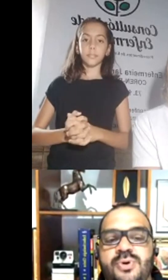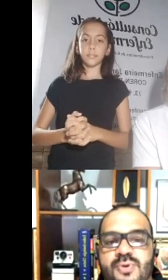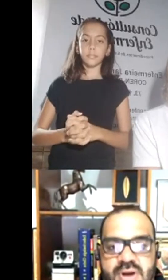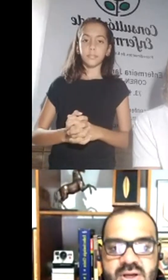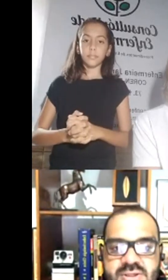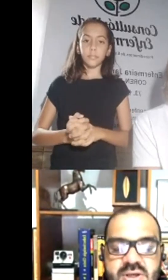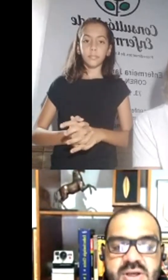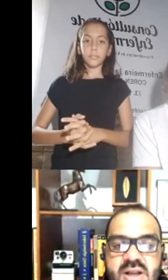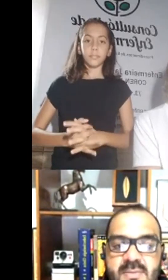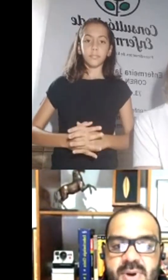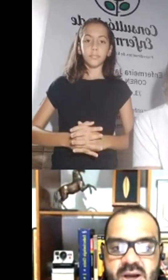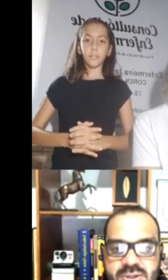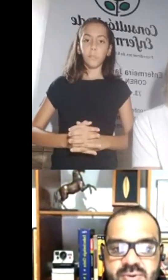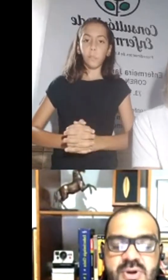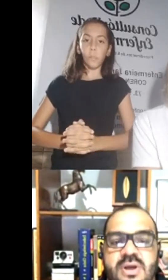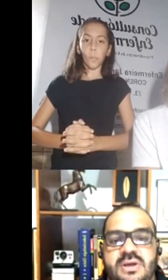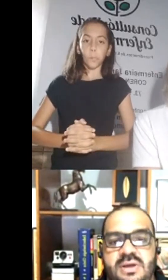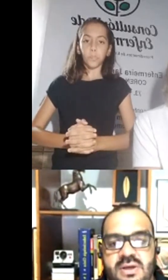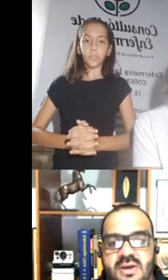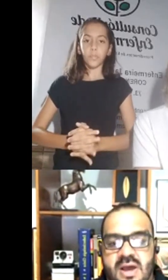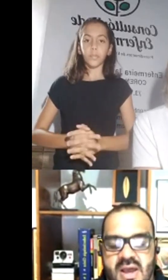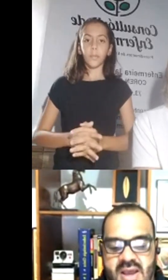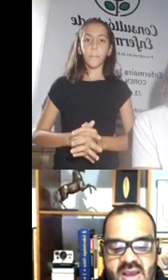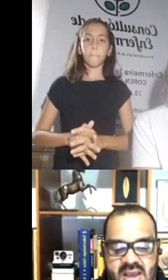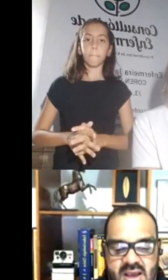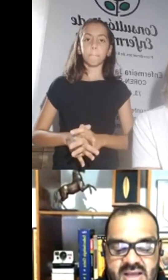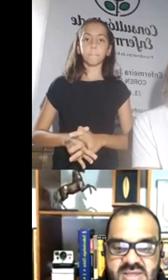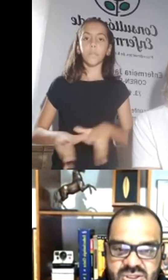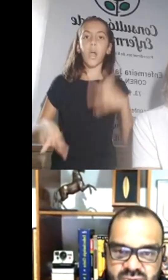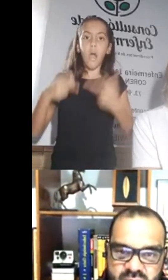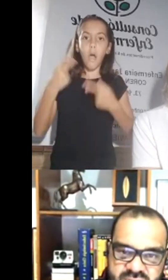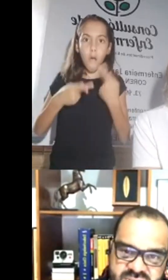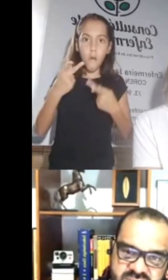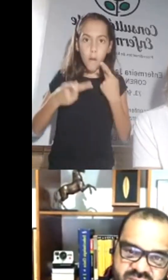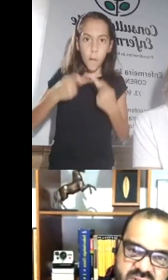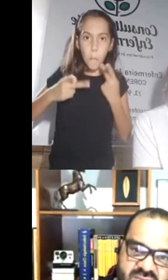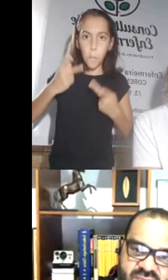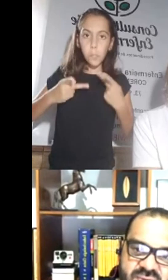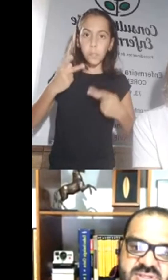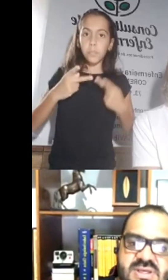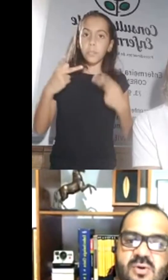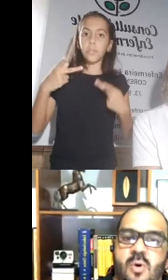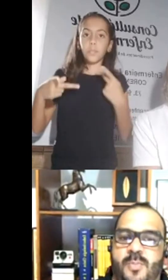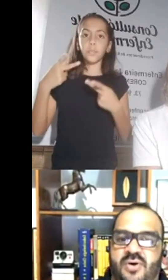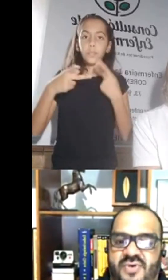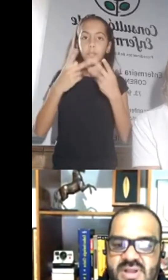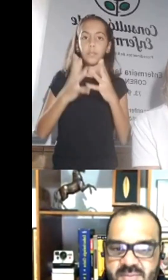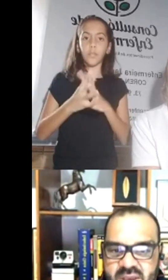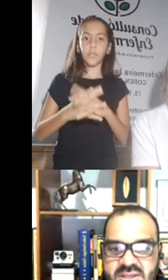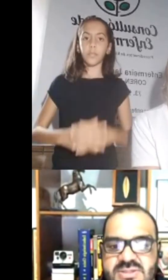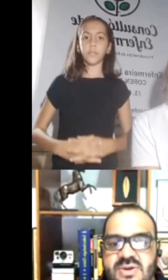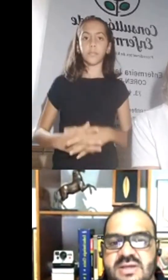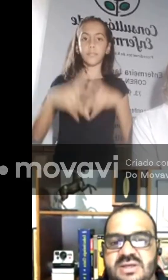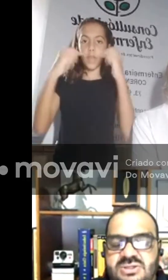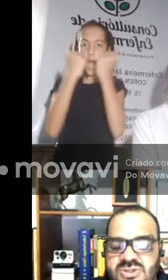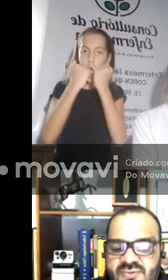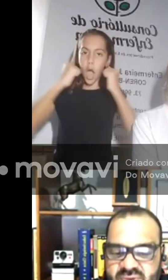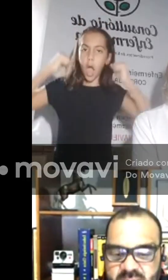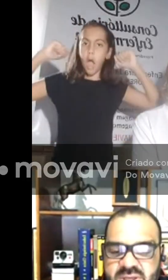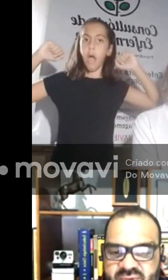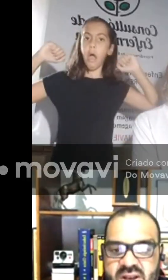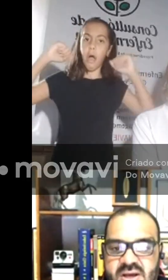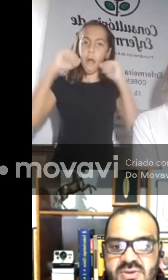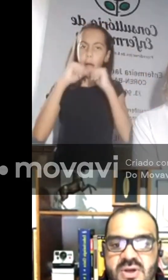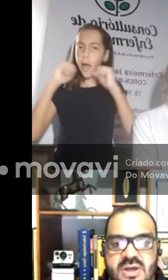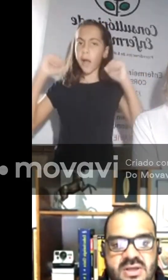impacto muito grande. Lembrando que as questões de atividade física, comprovadamente,